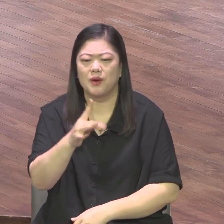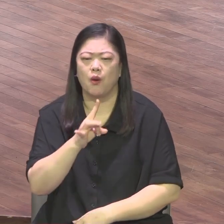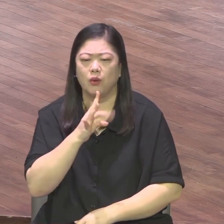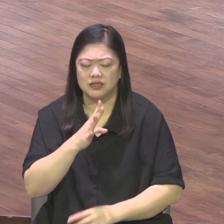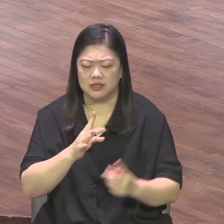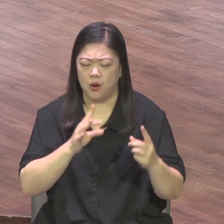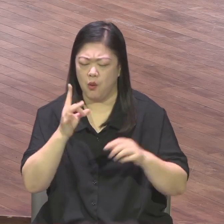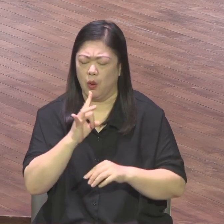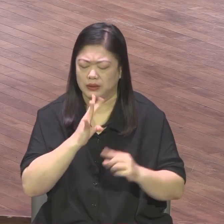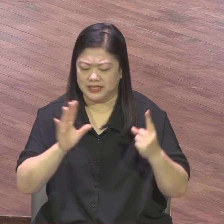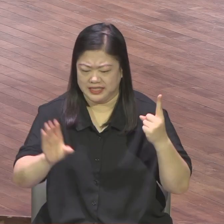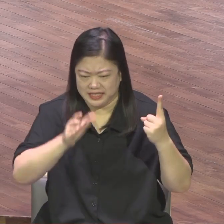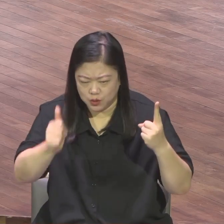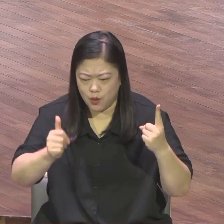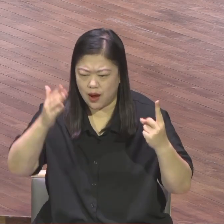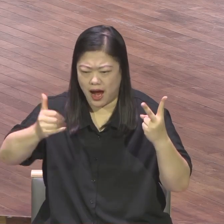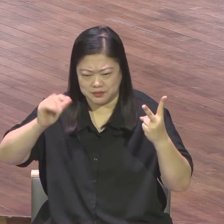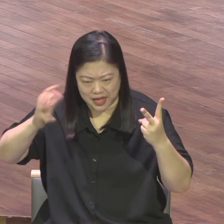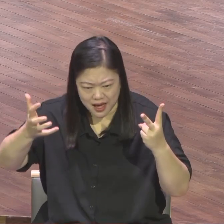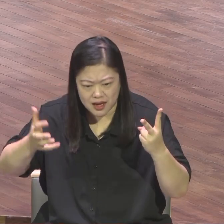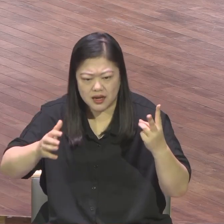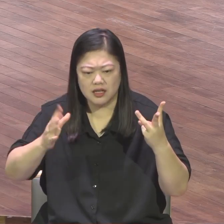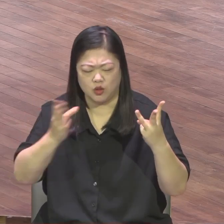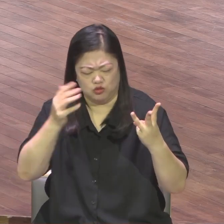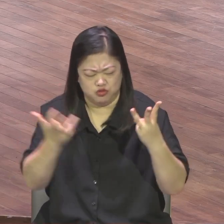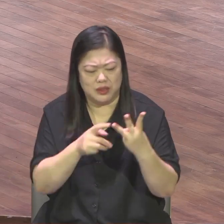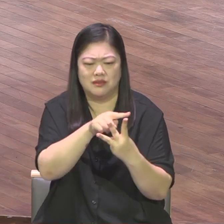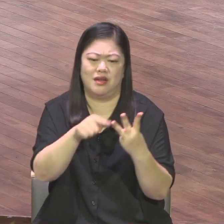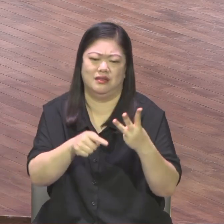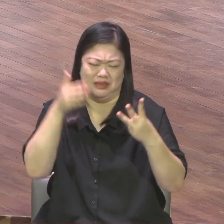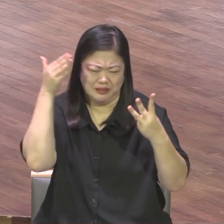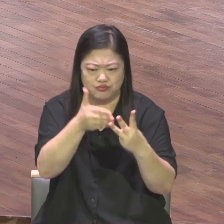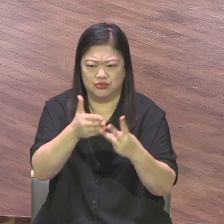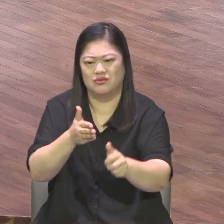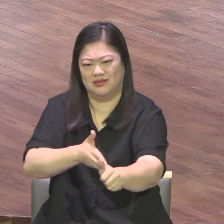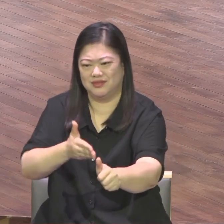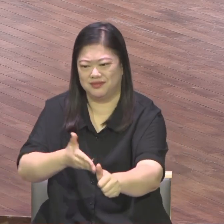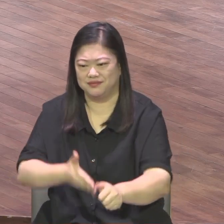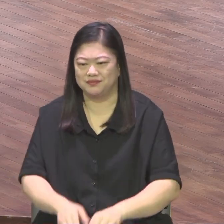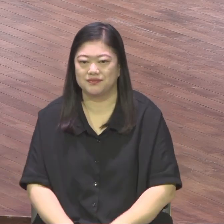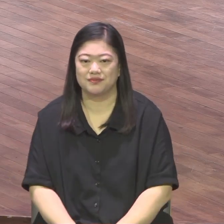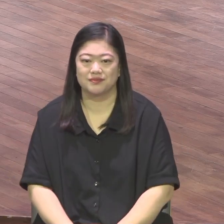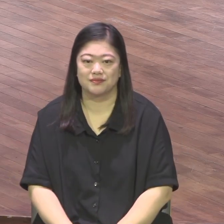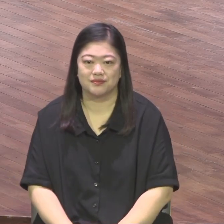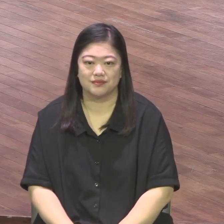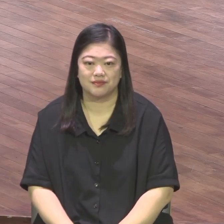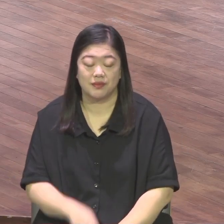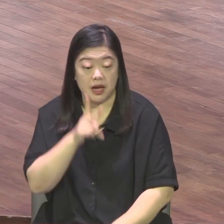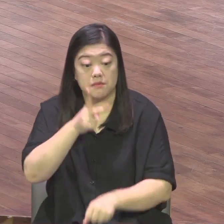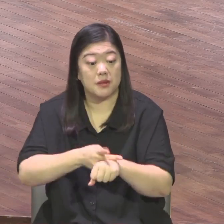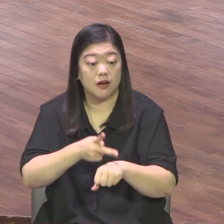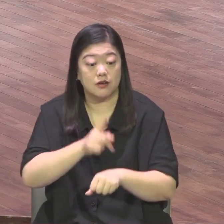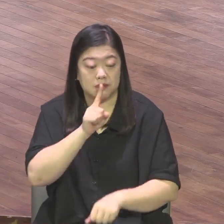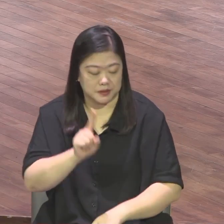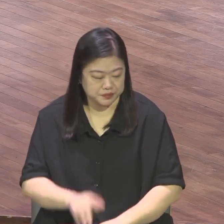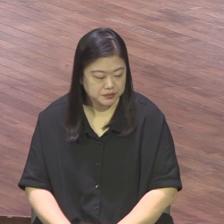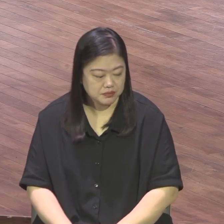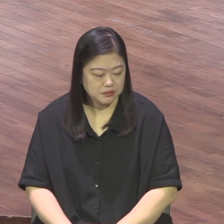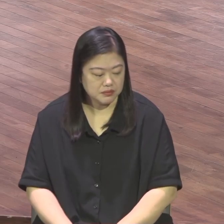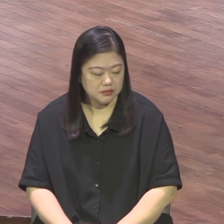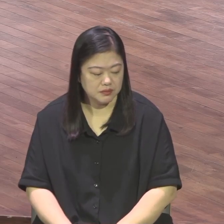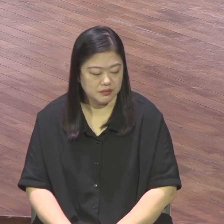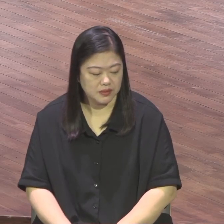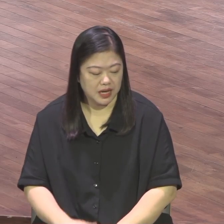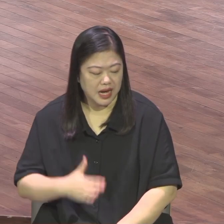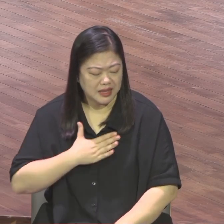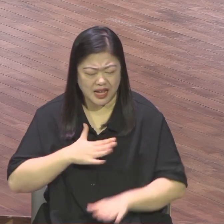돼요. 사도 바울이 빌립보 4장 7절로 9절에 이렇게 고백합니다. 신앙 고백이지요. 무엇이든지 내게 유익하던 것을